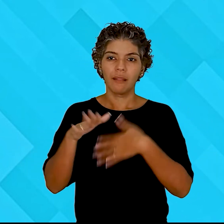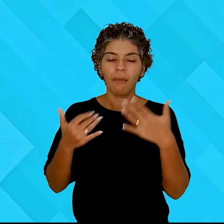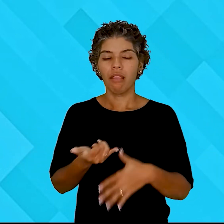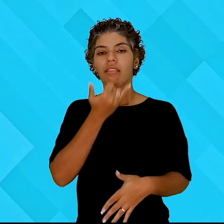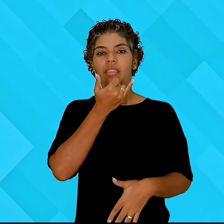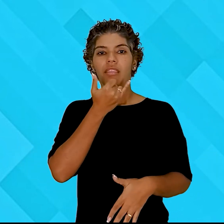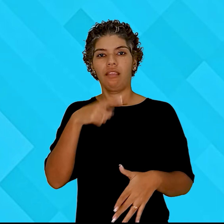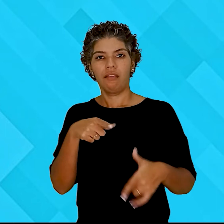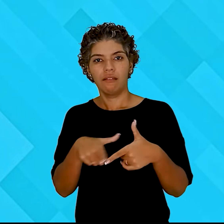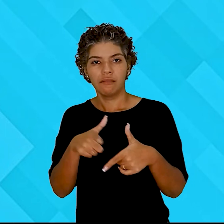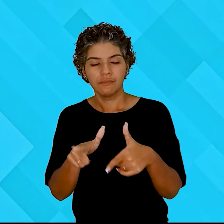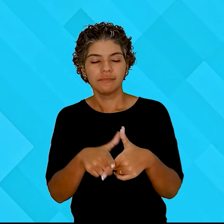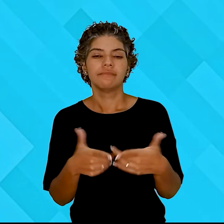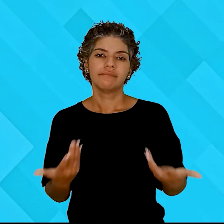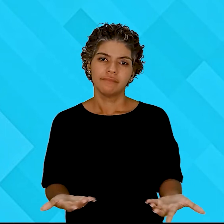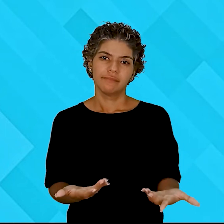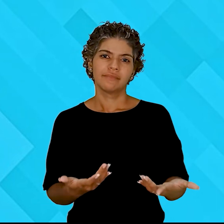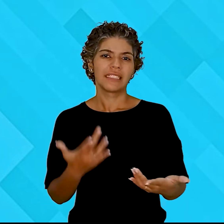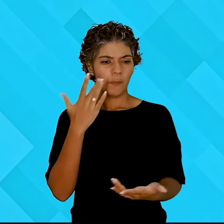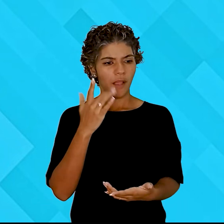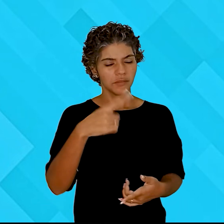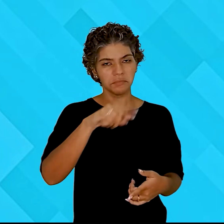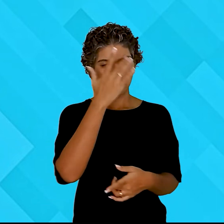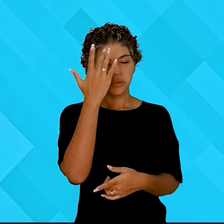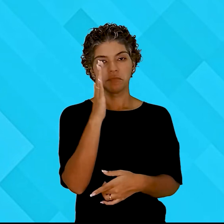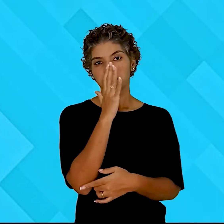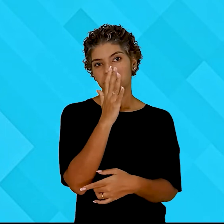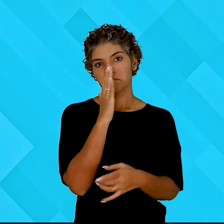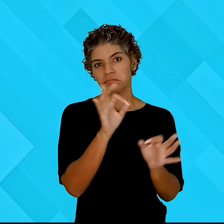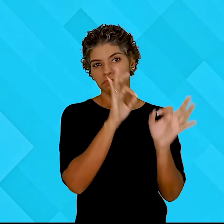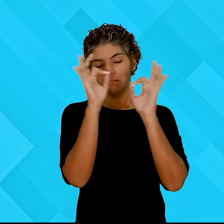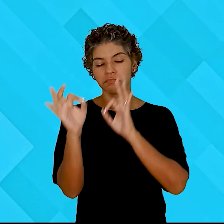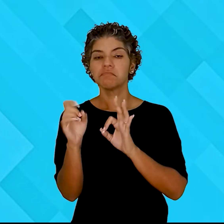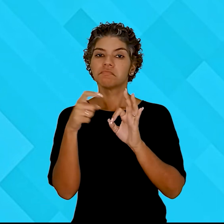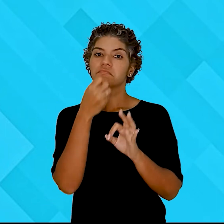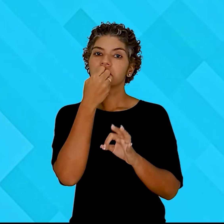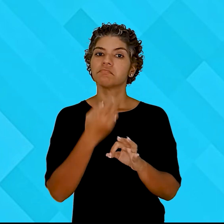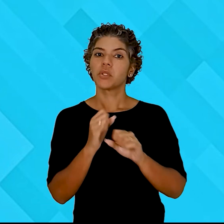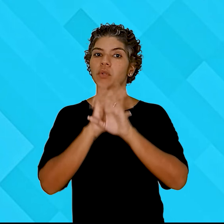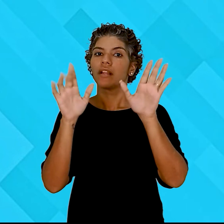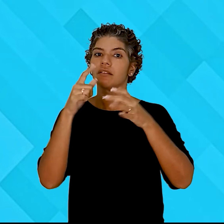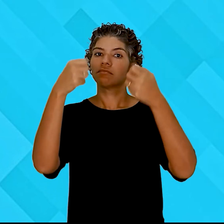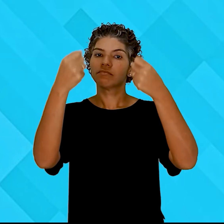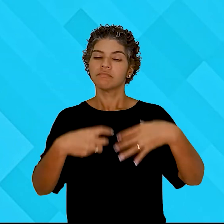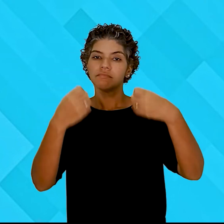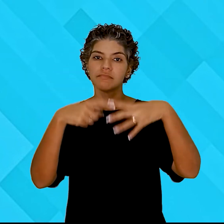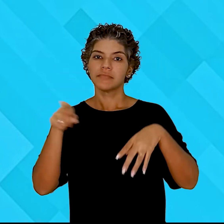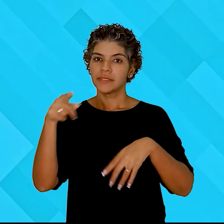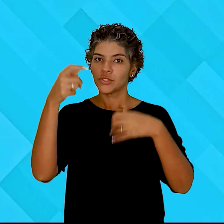os ouvintes do podcast agora, isso com certeza está sendo bem esclarecedor, tudo que você tem falado. Inclusive, me vi em algumas situações,